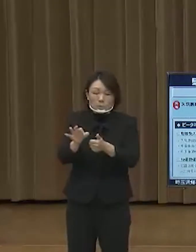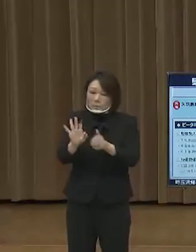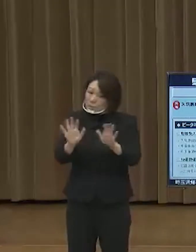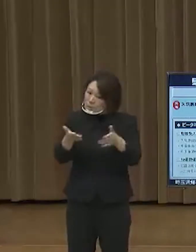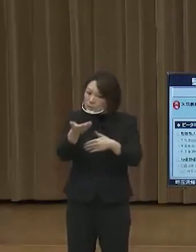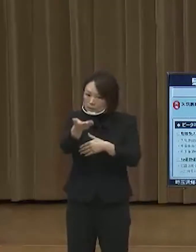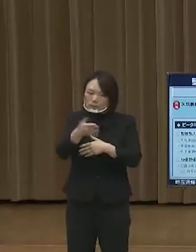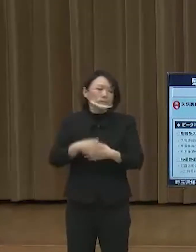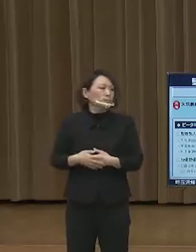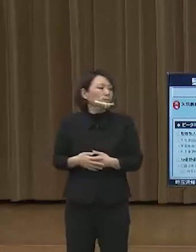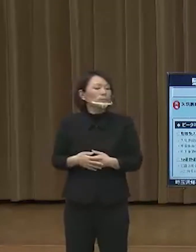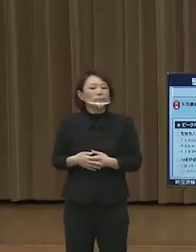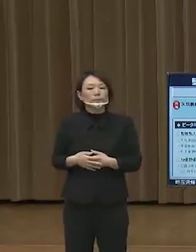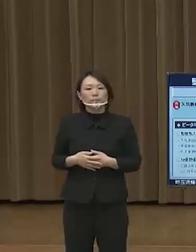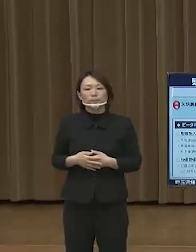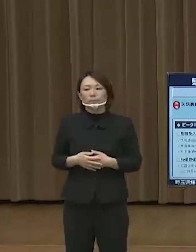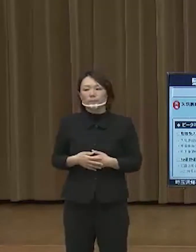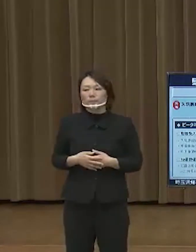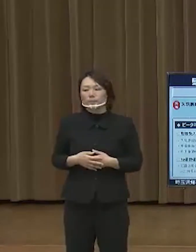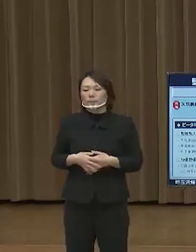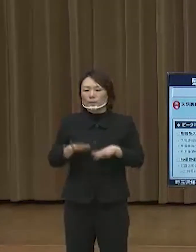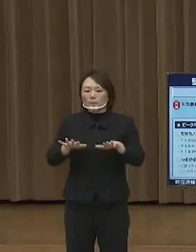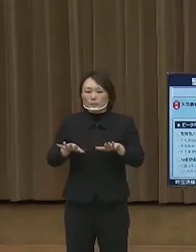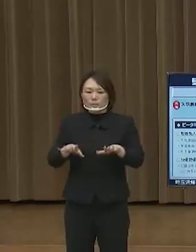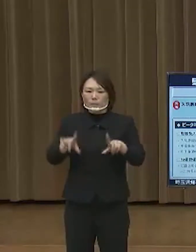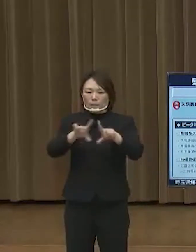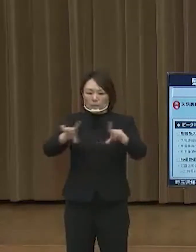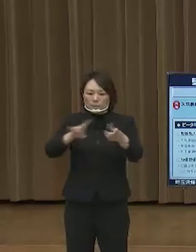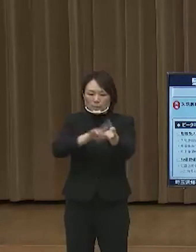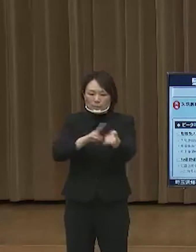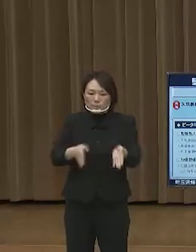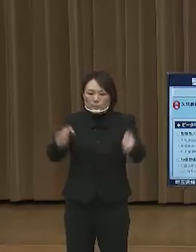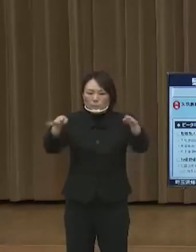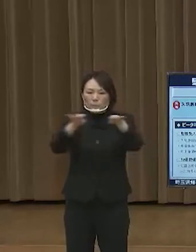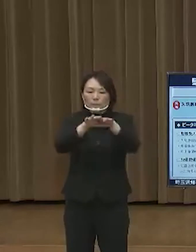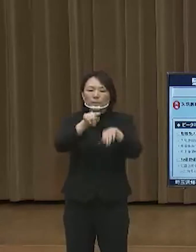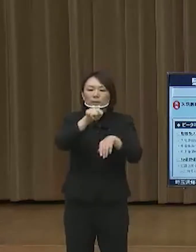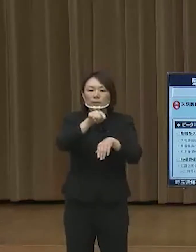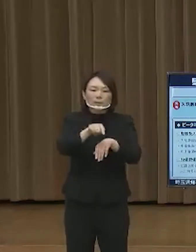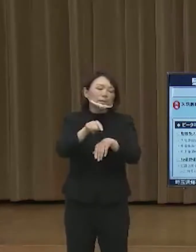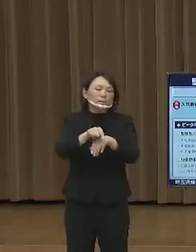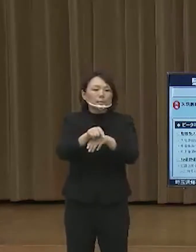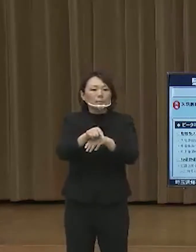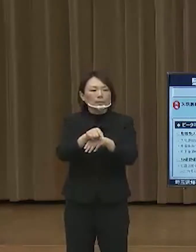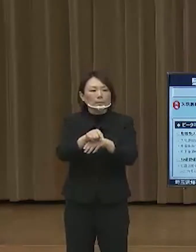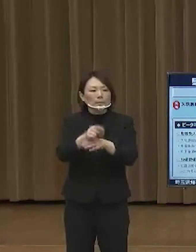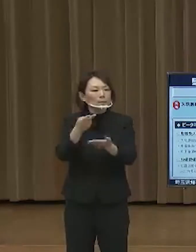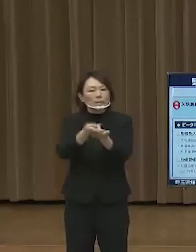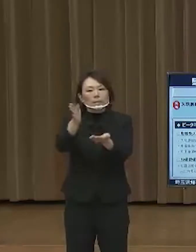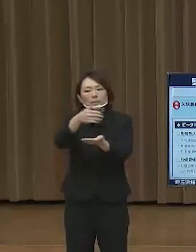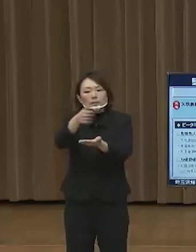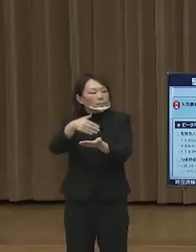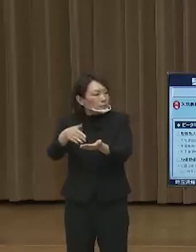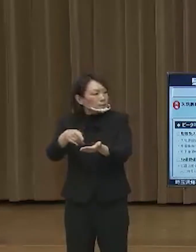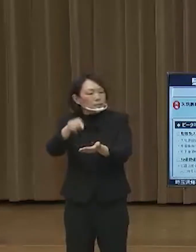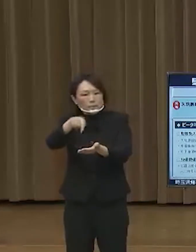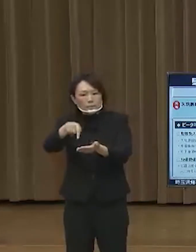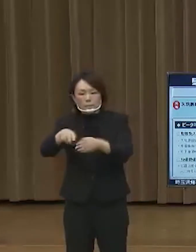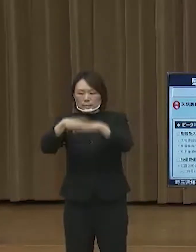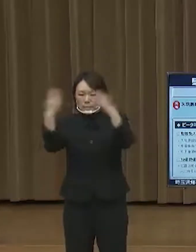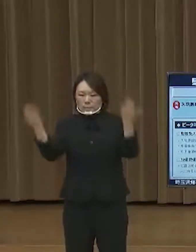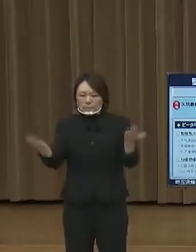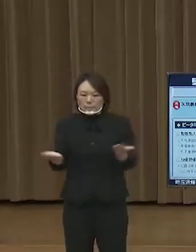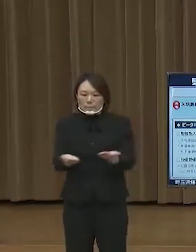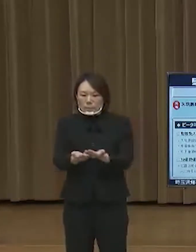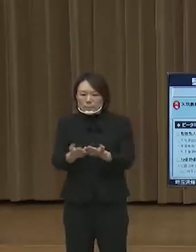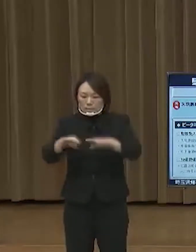今回のものについては一般病床の方についてもそれからその空床措置についてもこれつきますので全体としてのその